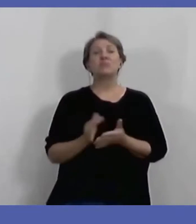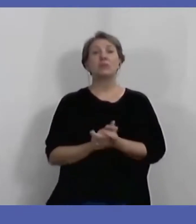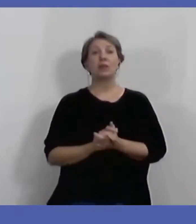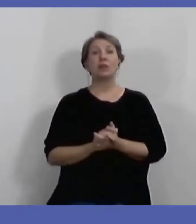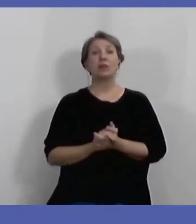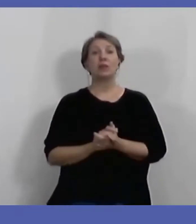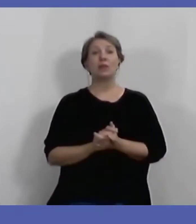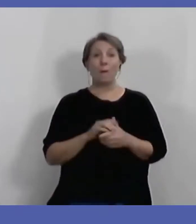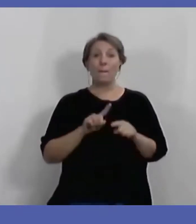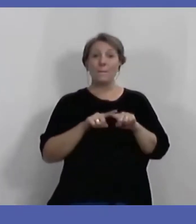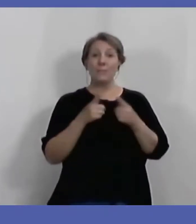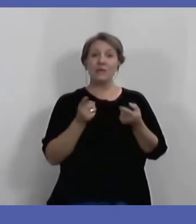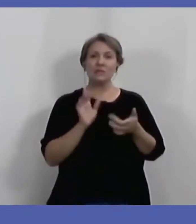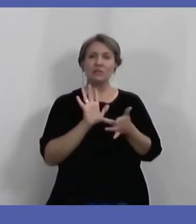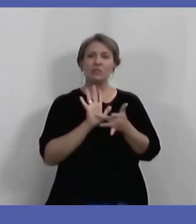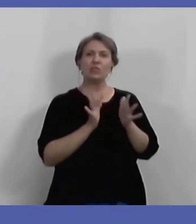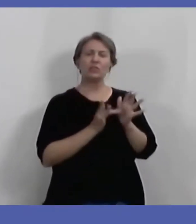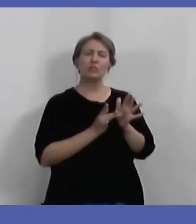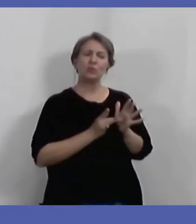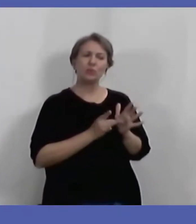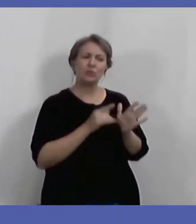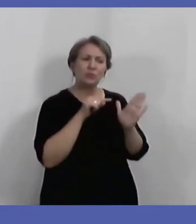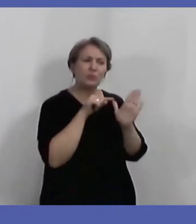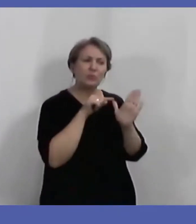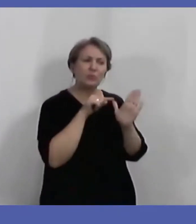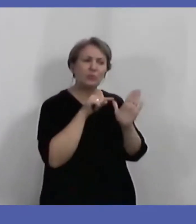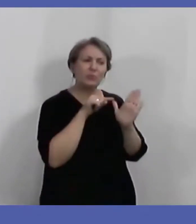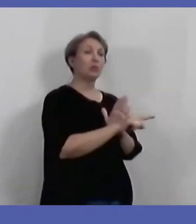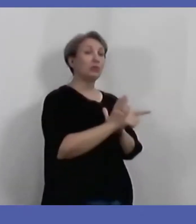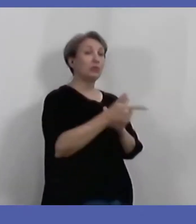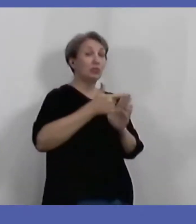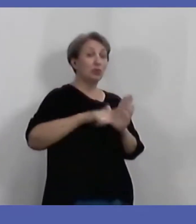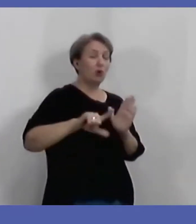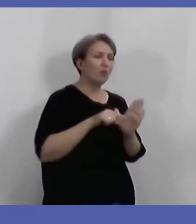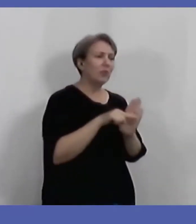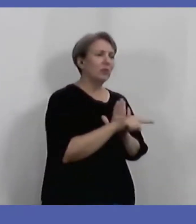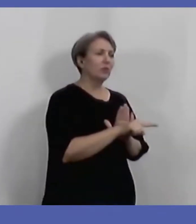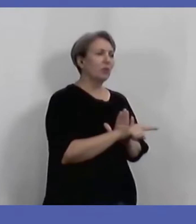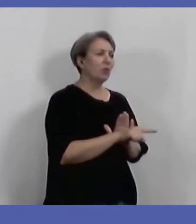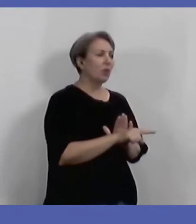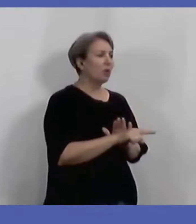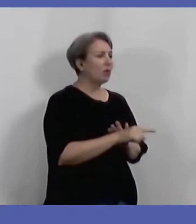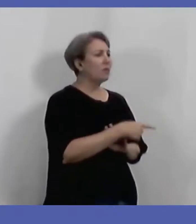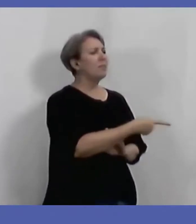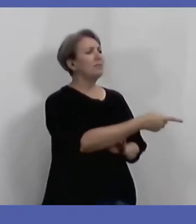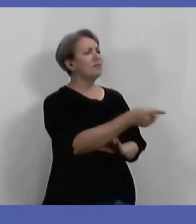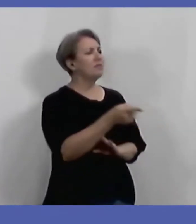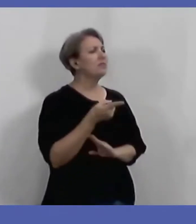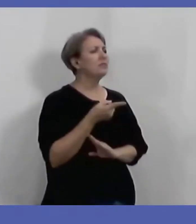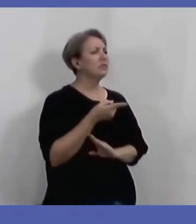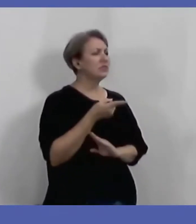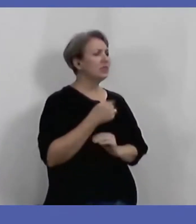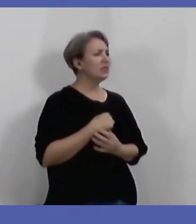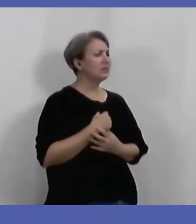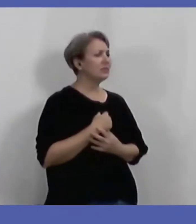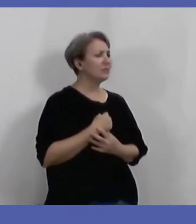mas vós, continuou ele, quem dizeis que eu sou? Puxa, é uma pergunta difícil,